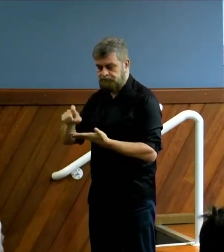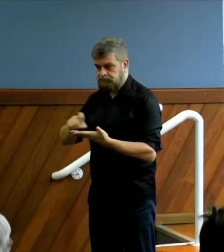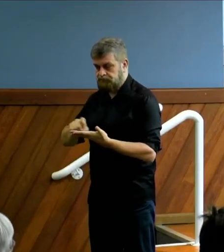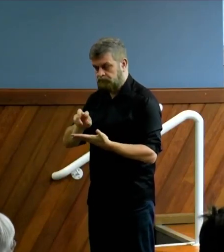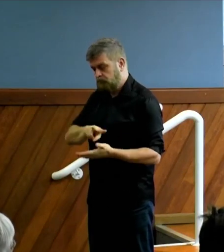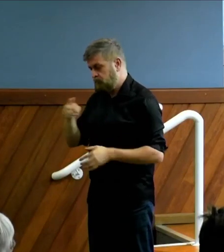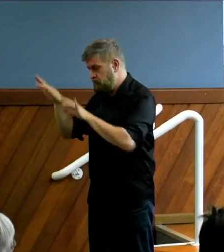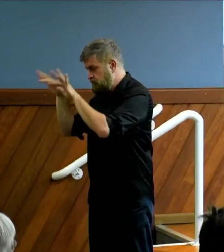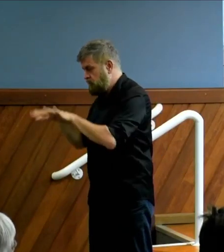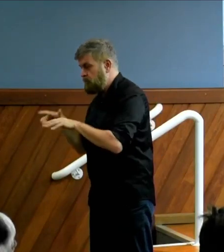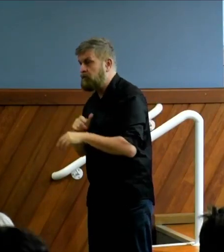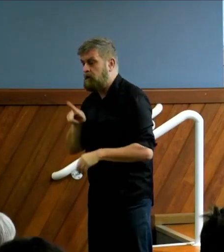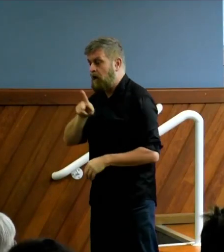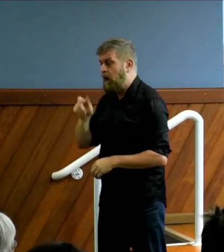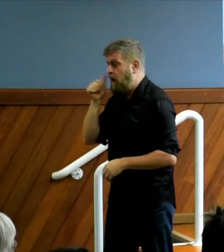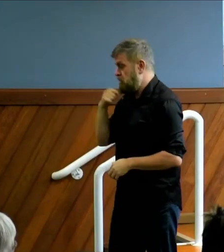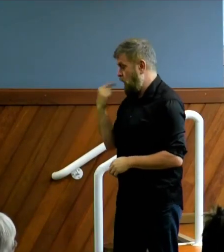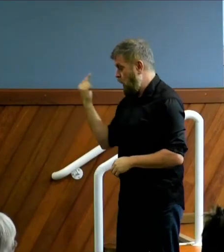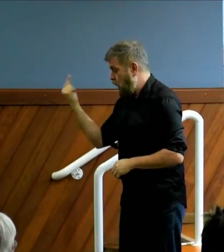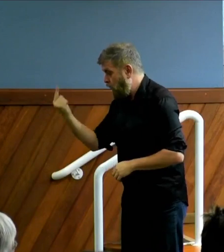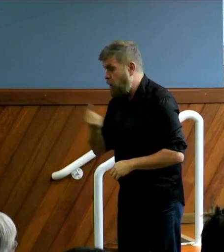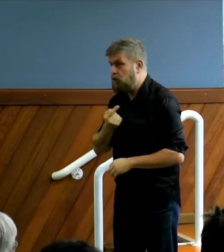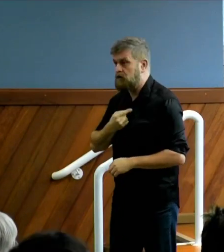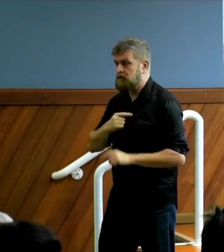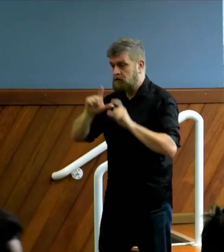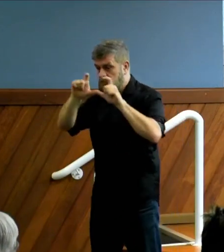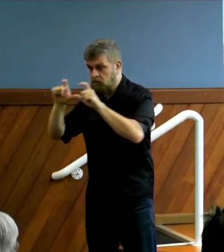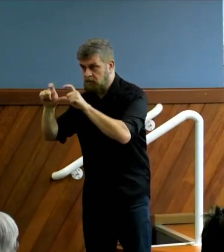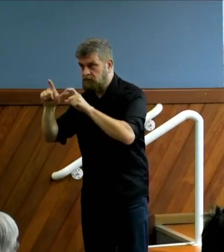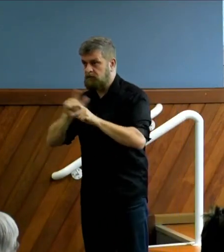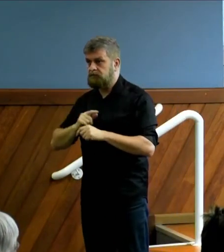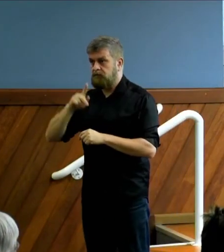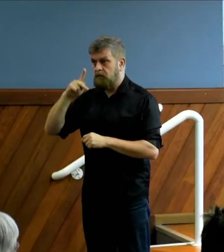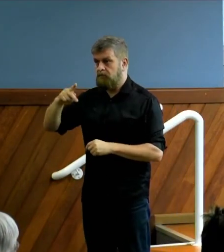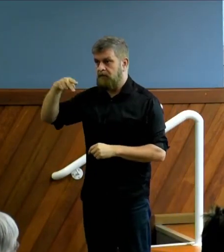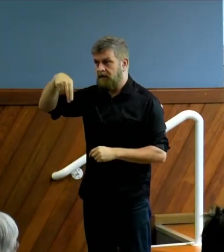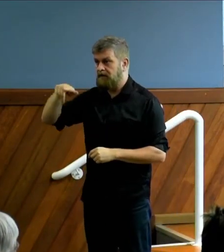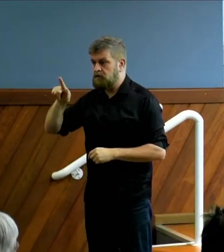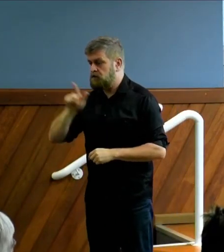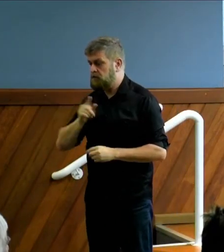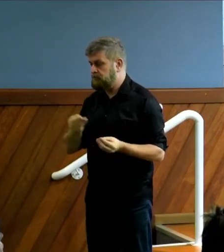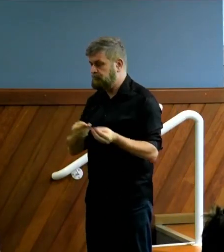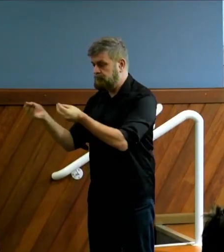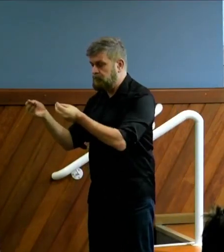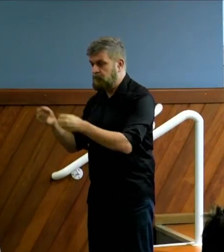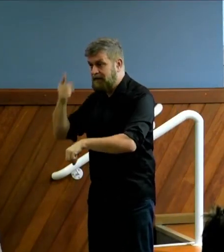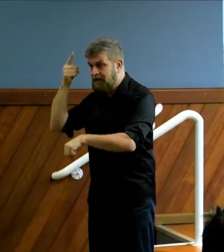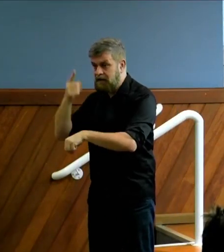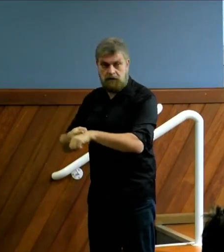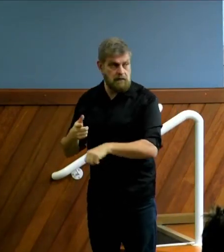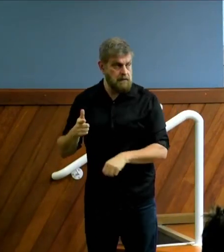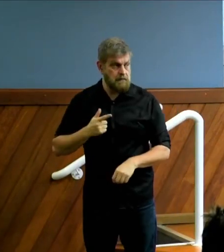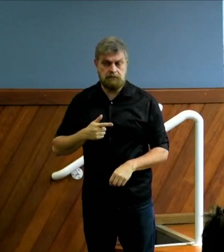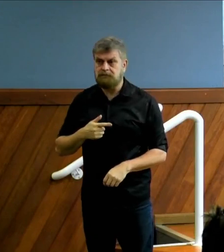meio da palestra dela, ela falou assim, não, porque a gente está submetendo as nossas fotografias em PNG, né? E nananana, a hora que acabou, você fez